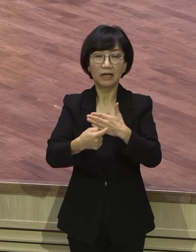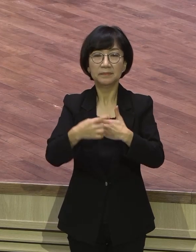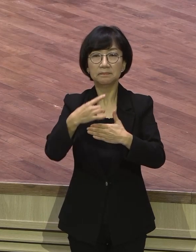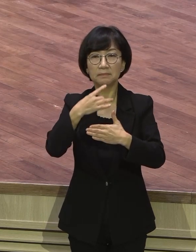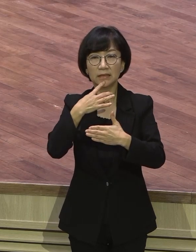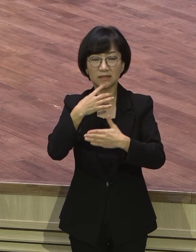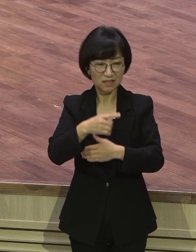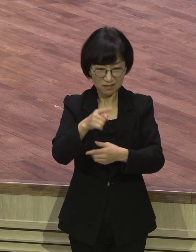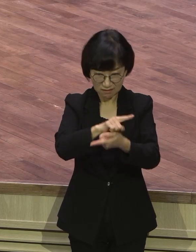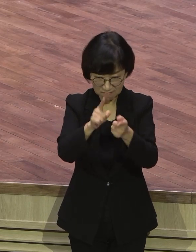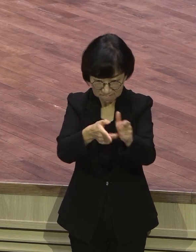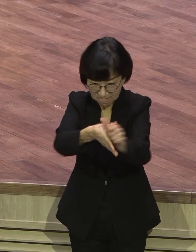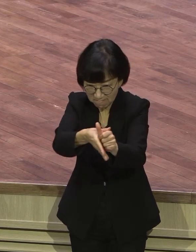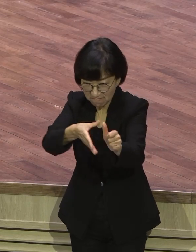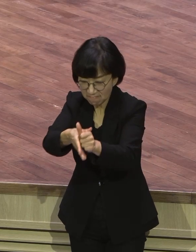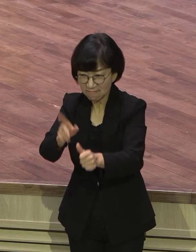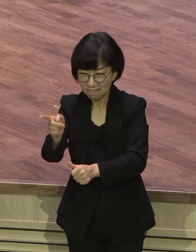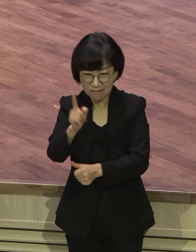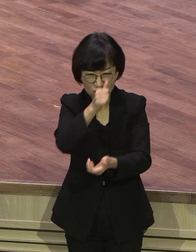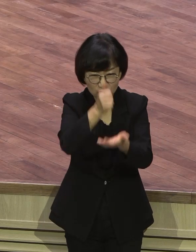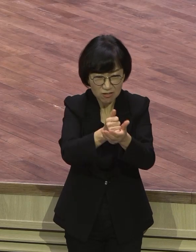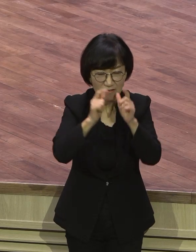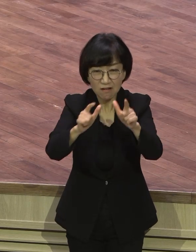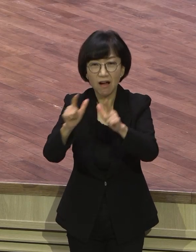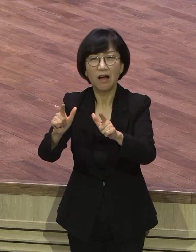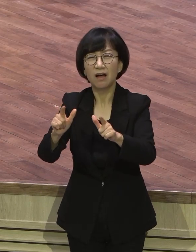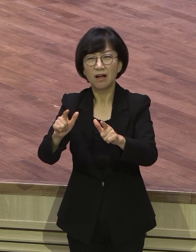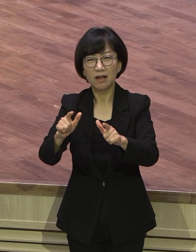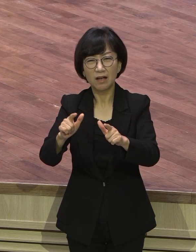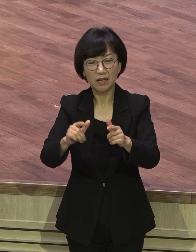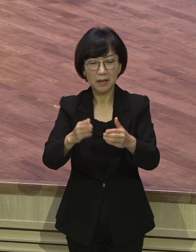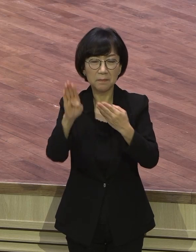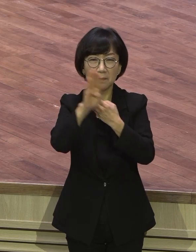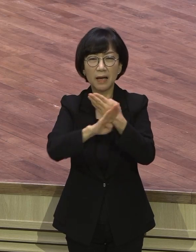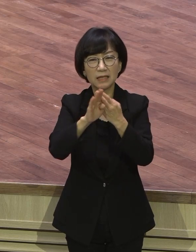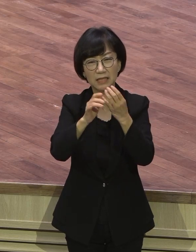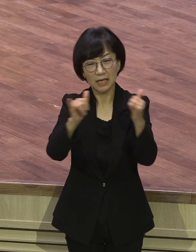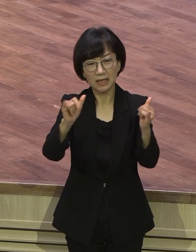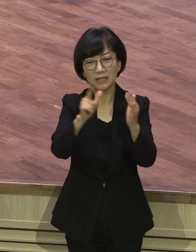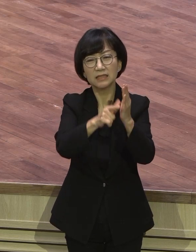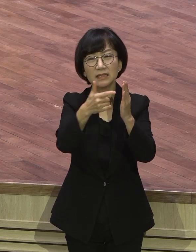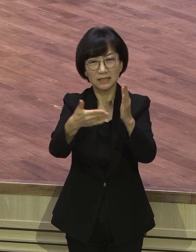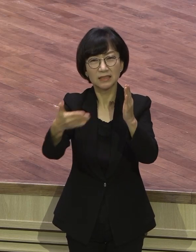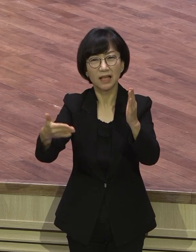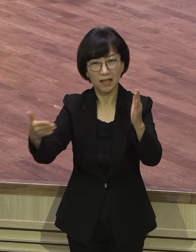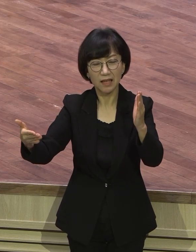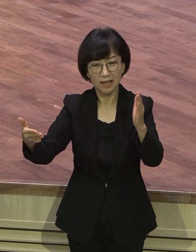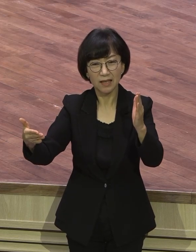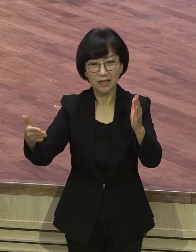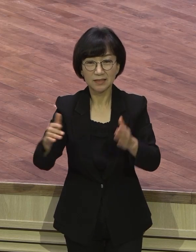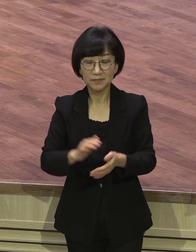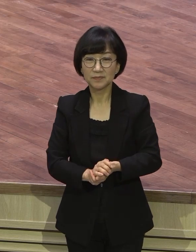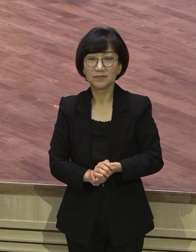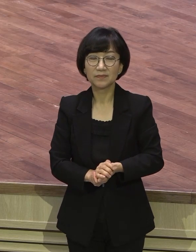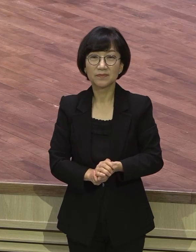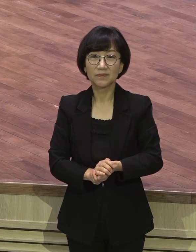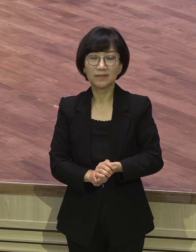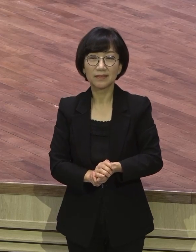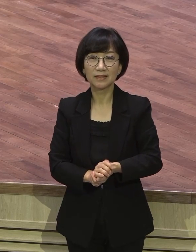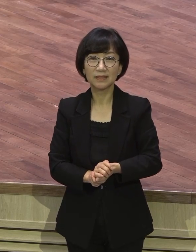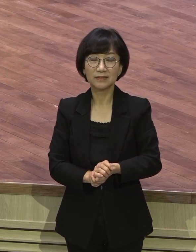서로 죽이고 죽이는 예수님께서 이런 바리세인들의 삶의 모습이